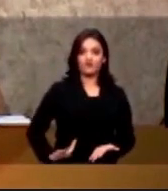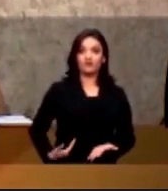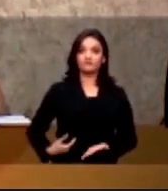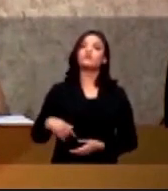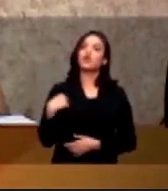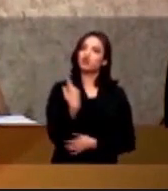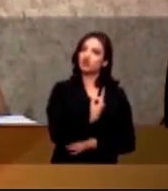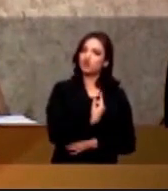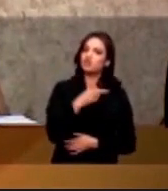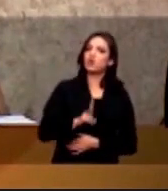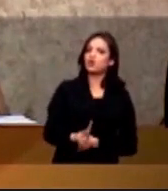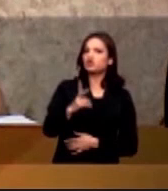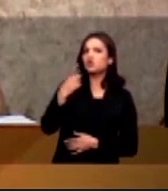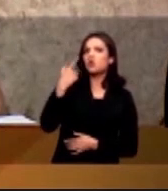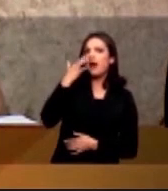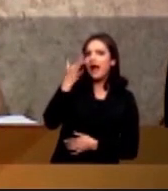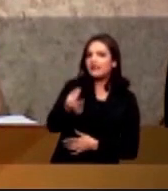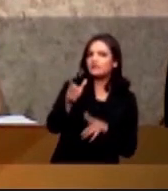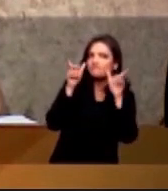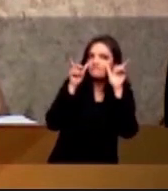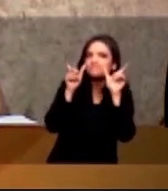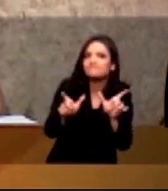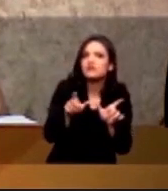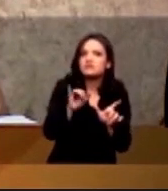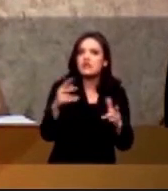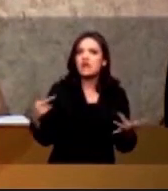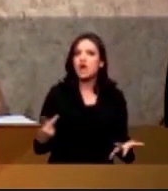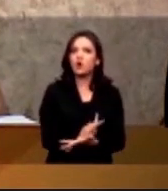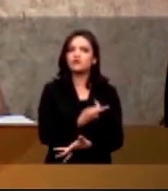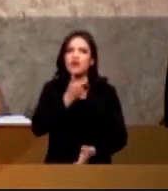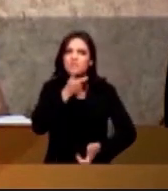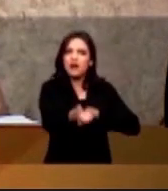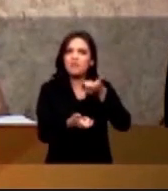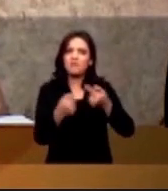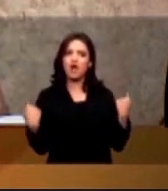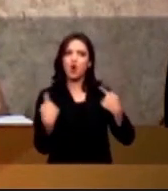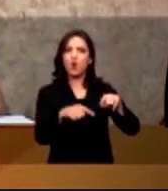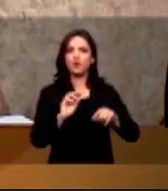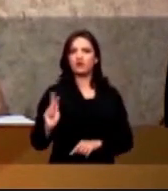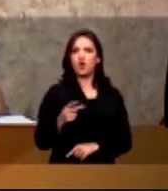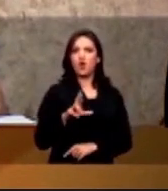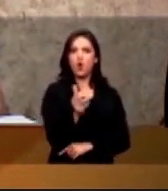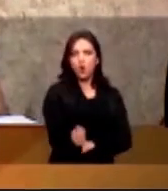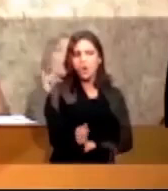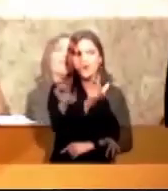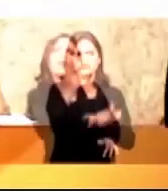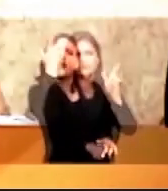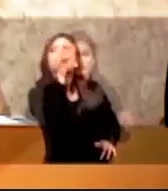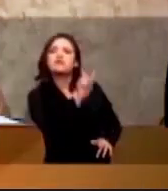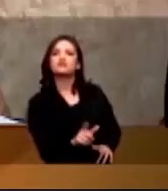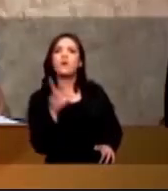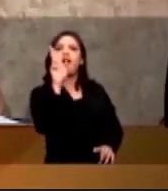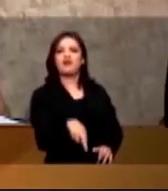atendentes aos ataques de inverdades a honra dos cidadãos que se dedicam à causa pública